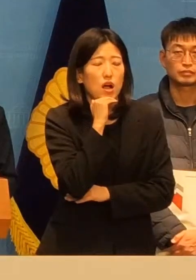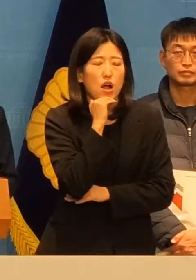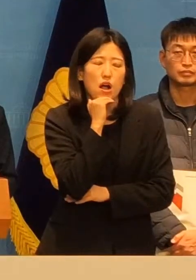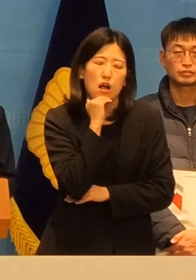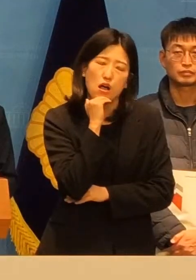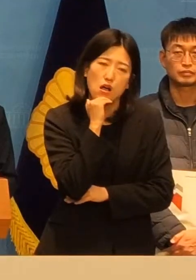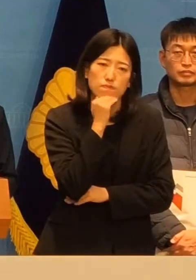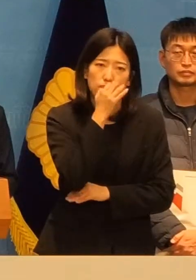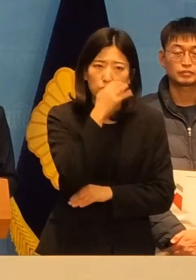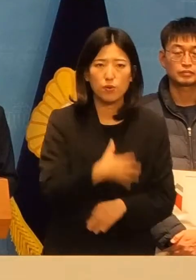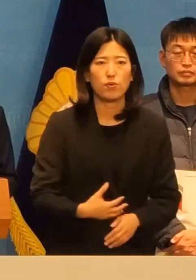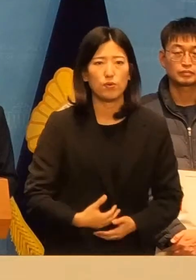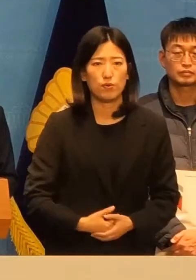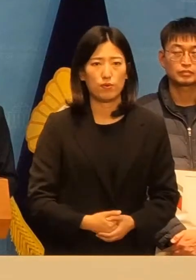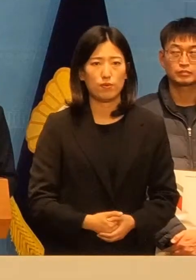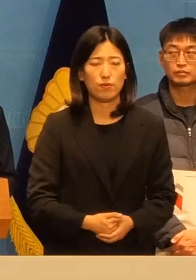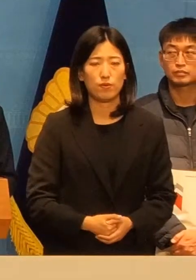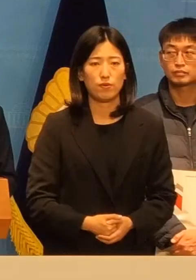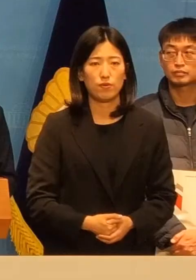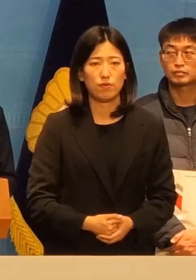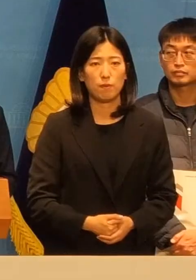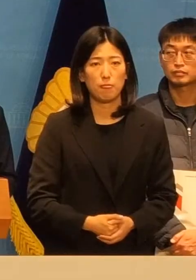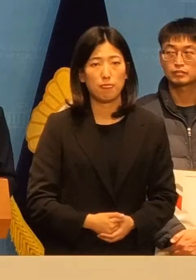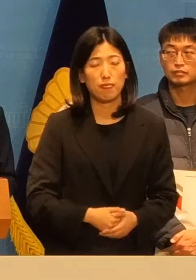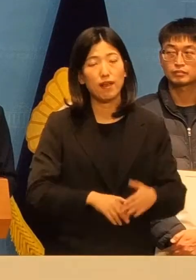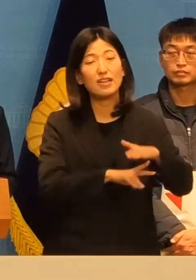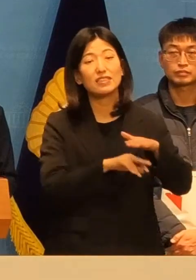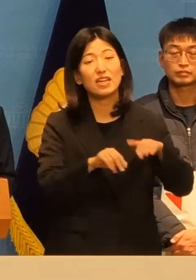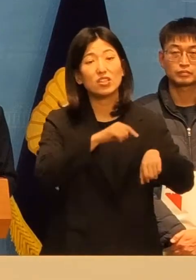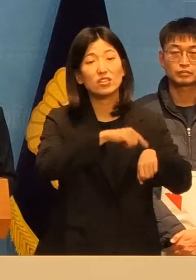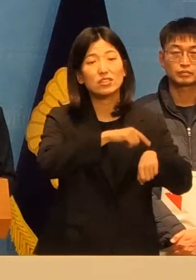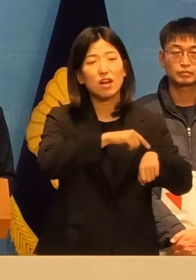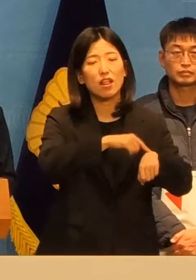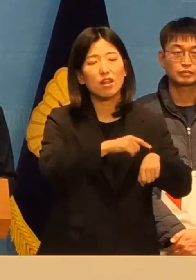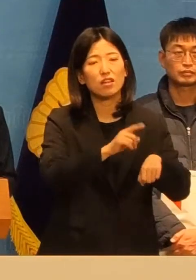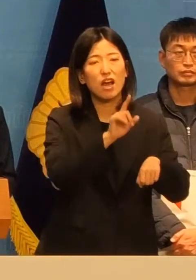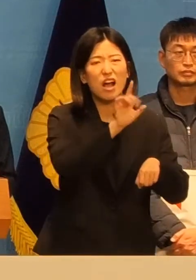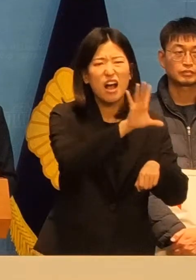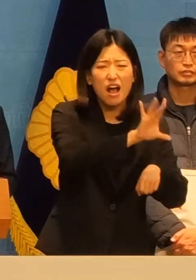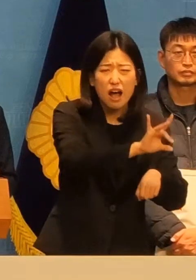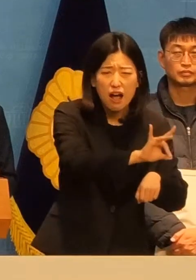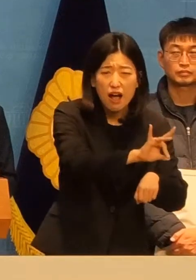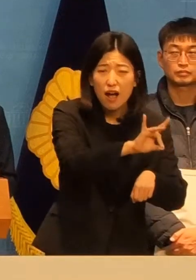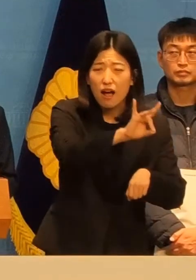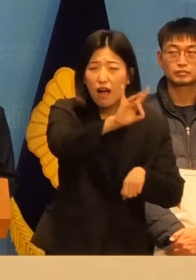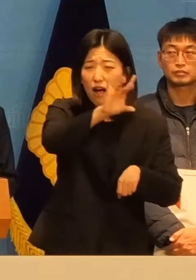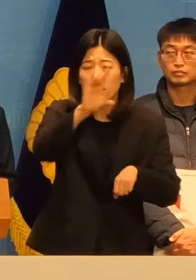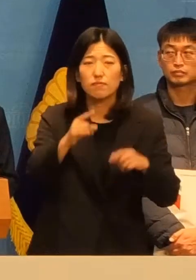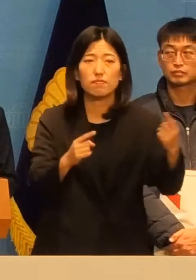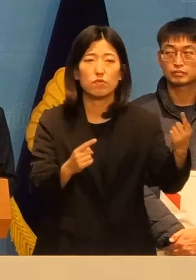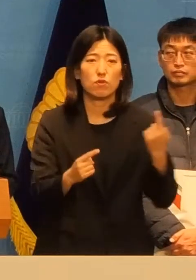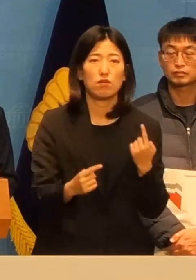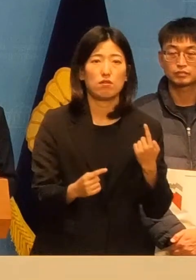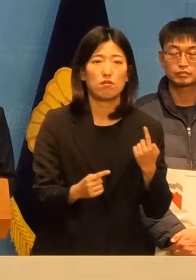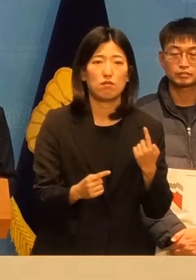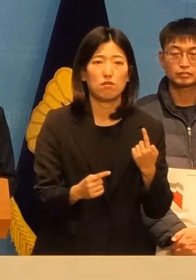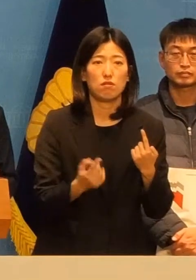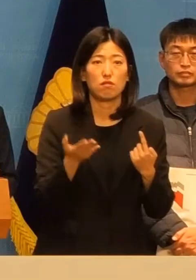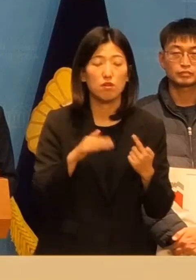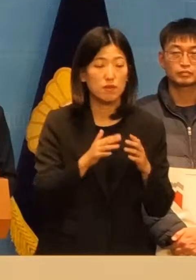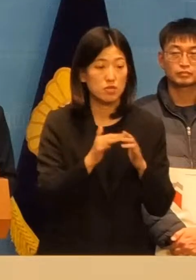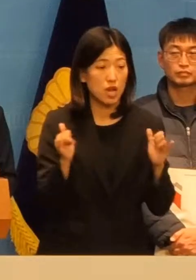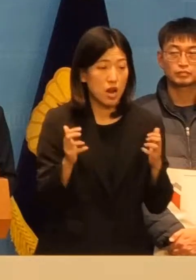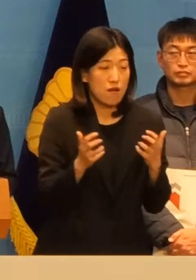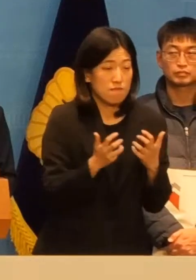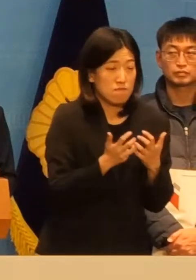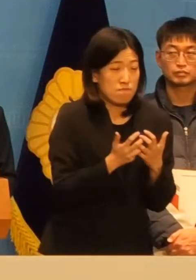가중된다. 배차 시간이 기니 승객 또한 많아서 기계할 땐 1시간 넘게 오롯이